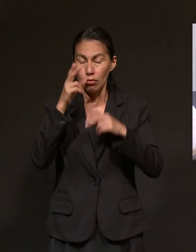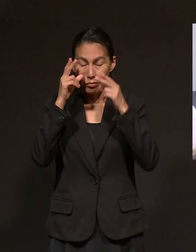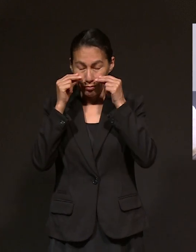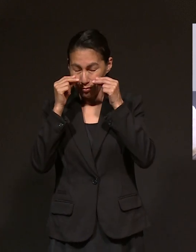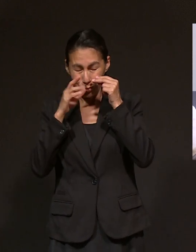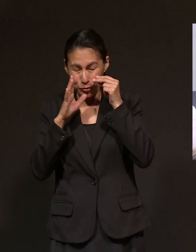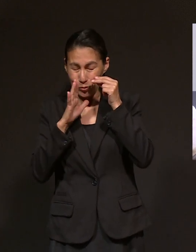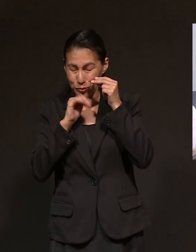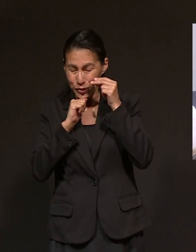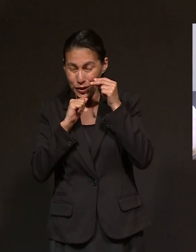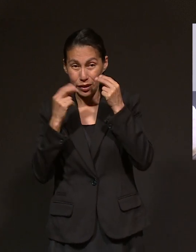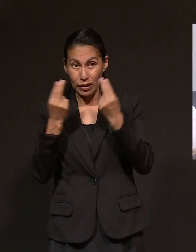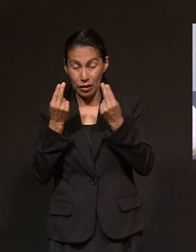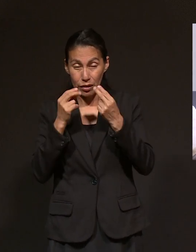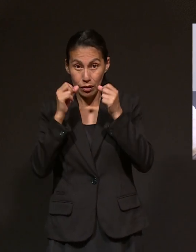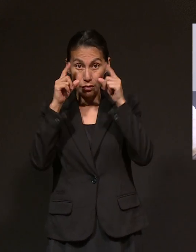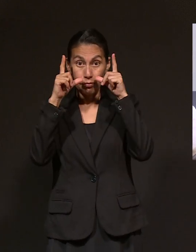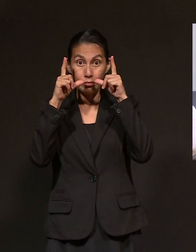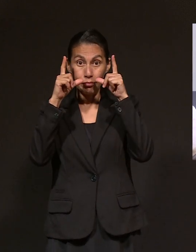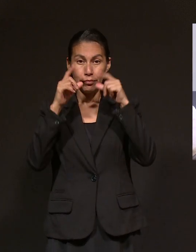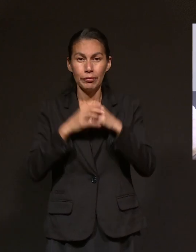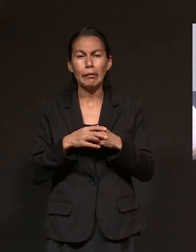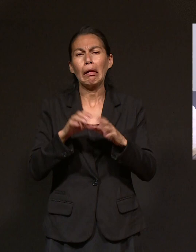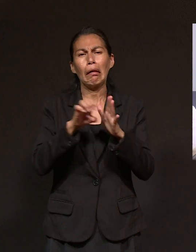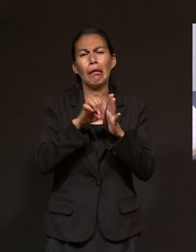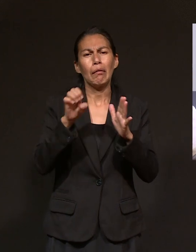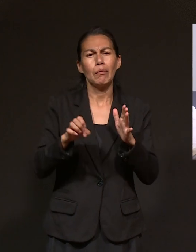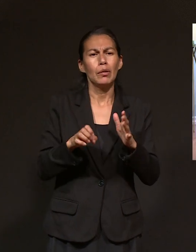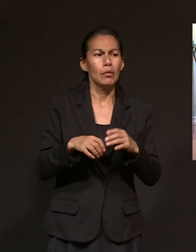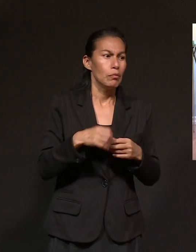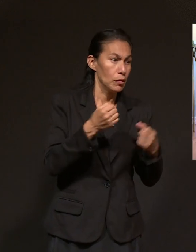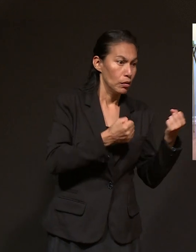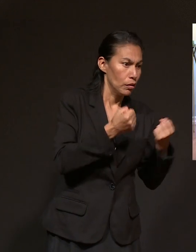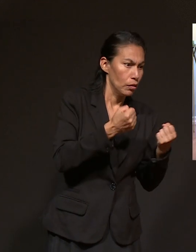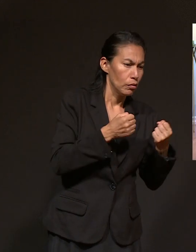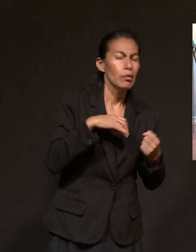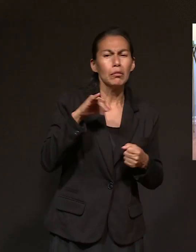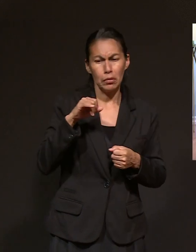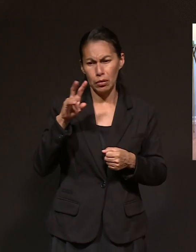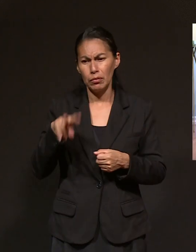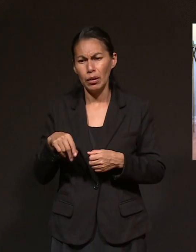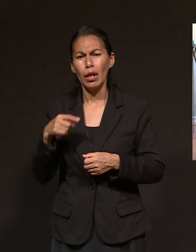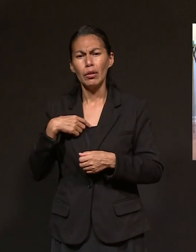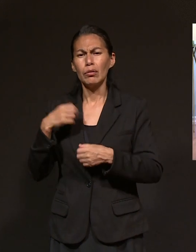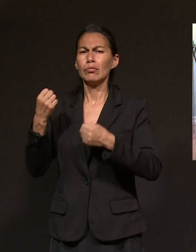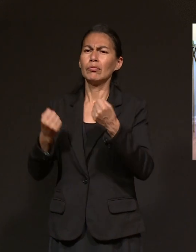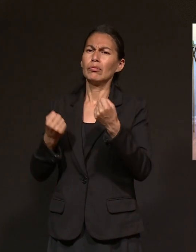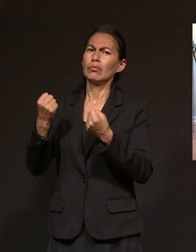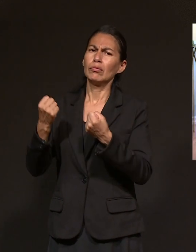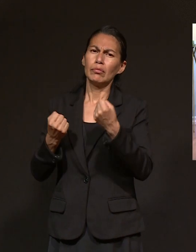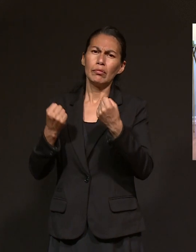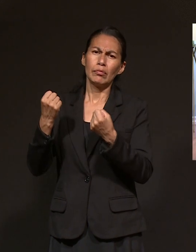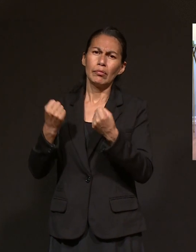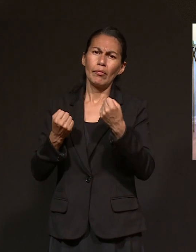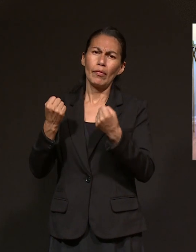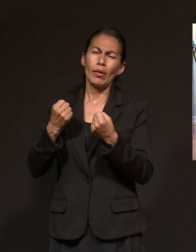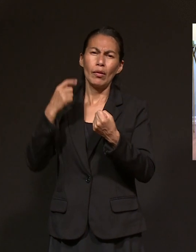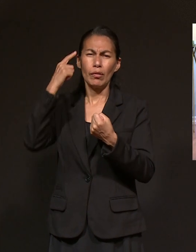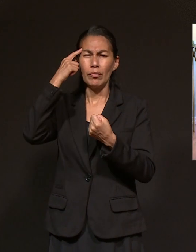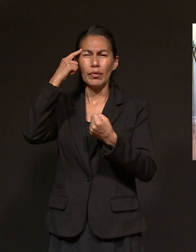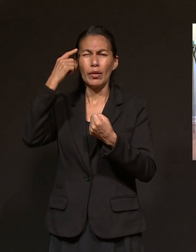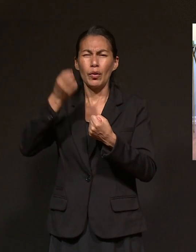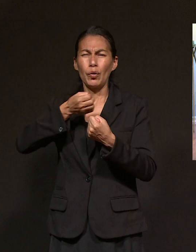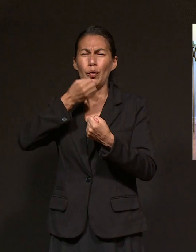uno no puede cerrar los ojos en ese momento. ¿Cuándo vas manejando? A mí me pasó manejando en cierta ocasión.